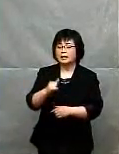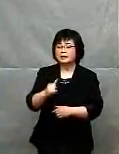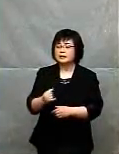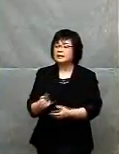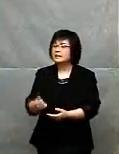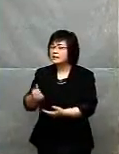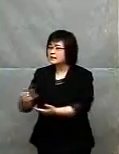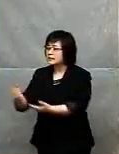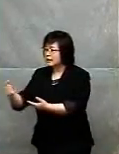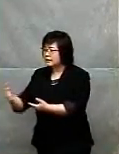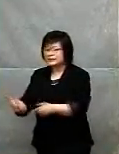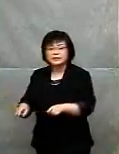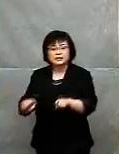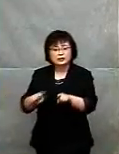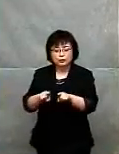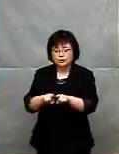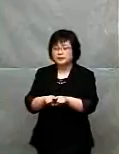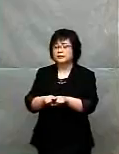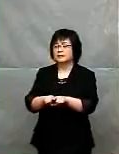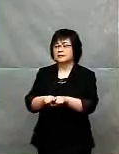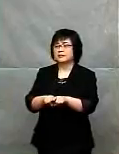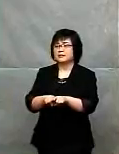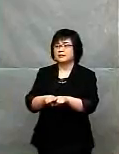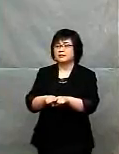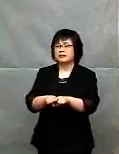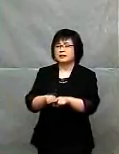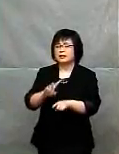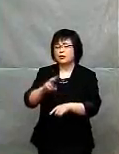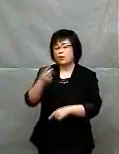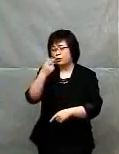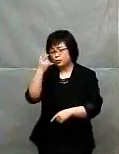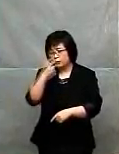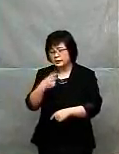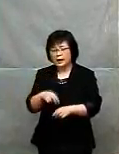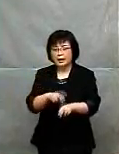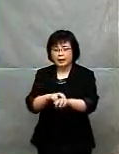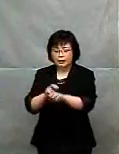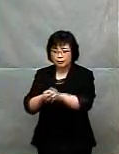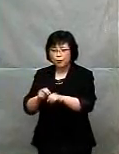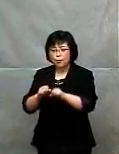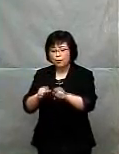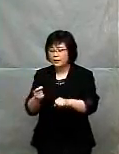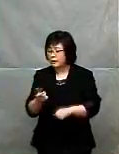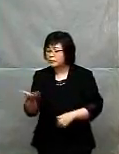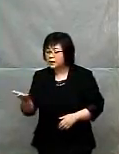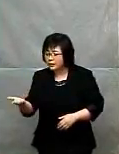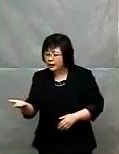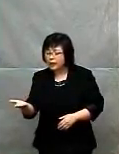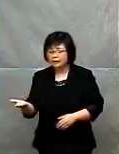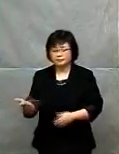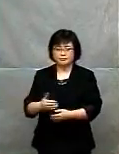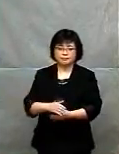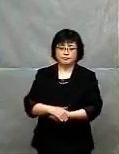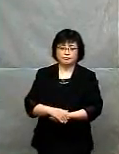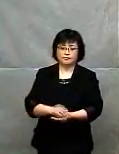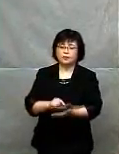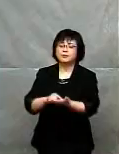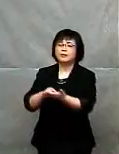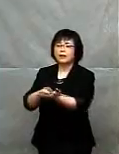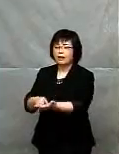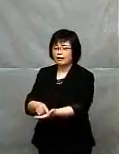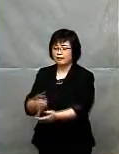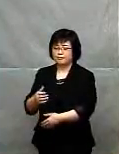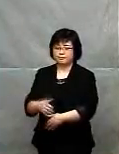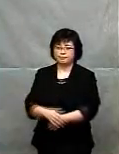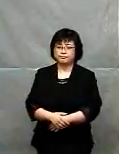一緒に、まあ、いろいろな調査検討を行っていきませんかということを申し上げた